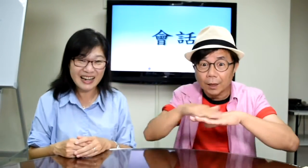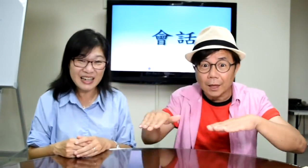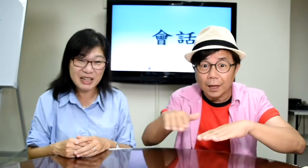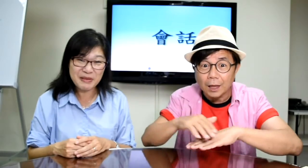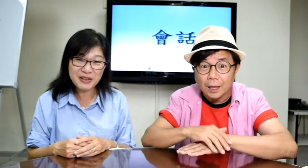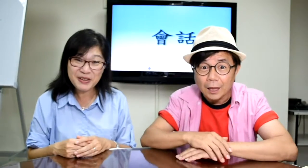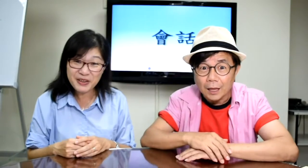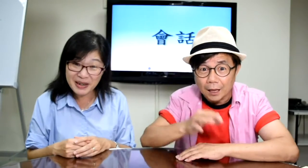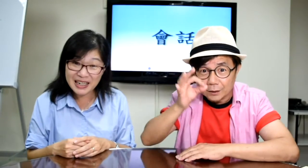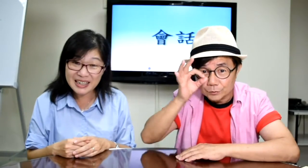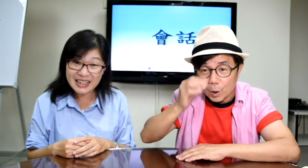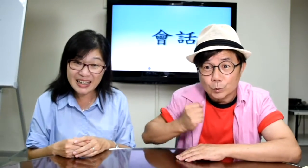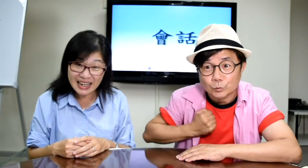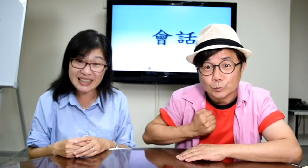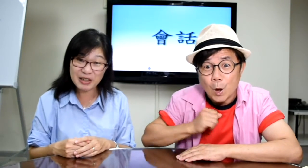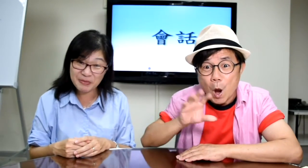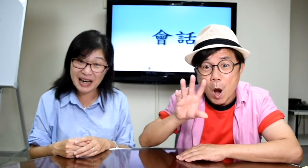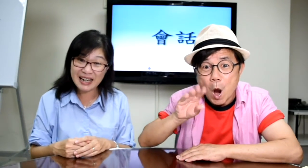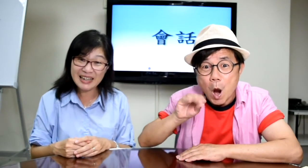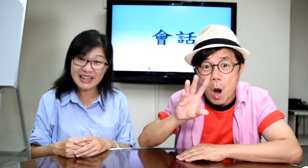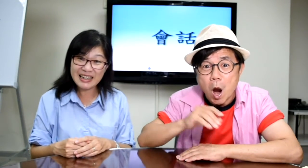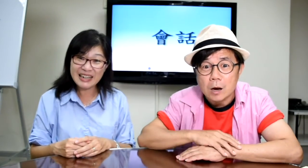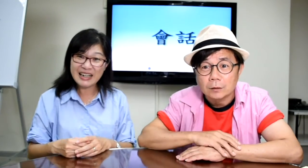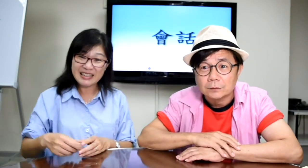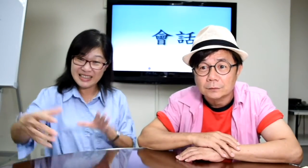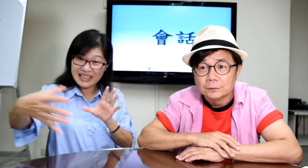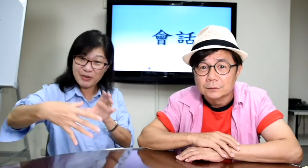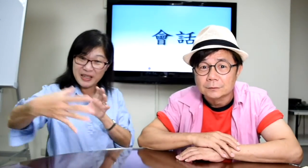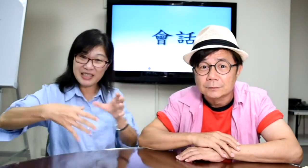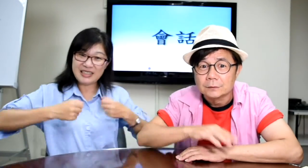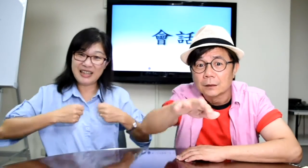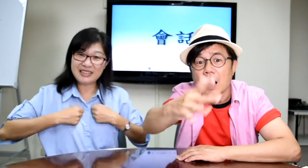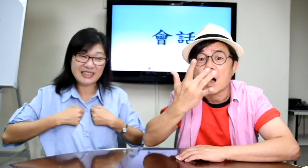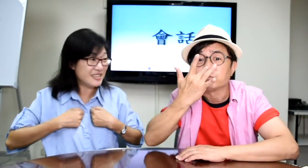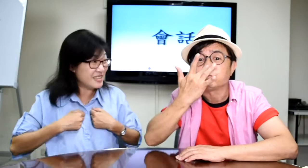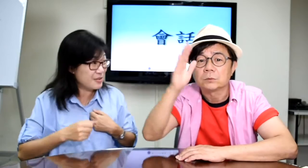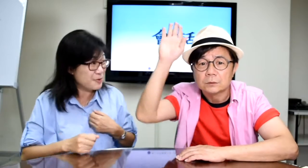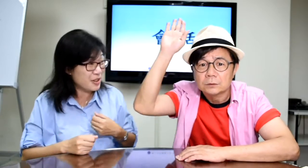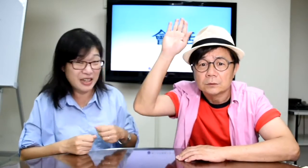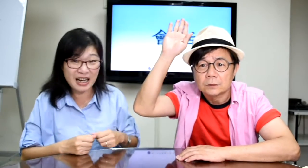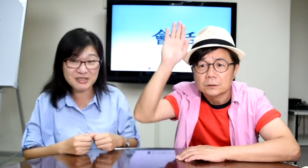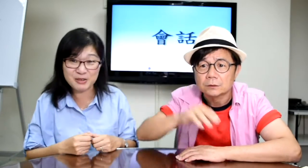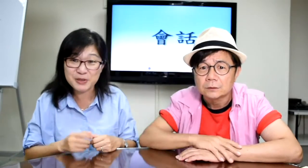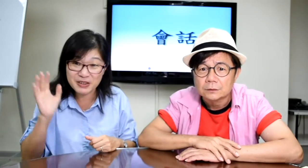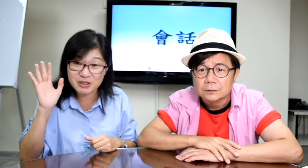你们会吗？看得懂吗？现在我们一起练习一次，不懂的要举，不懂的举